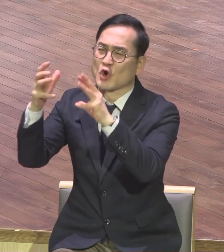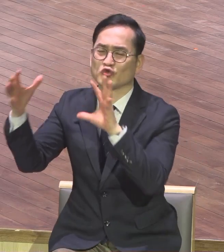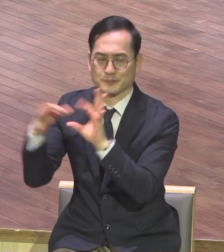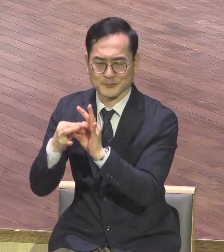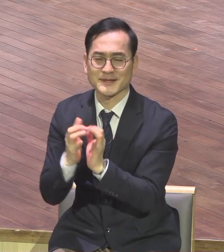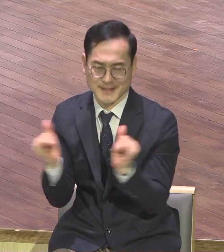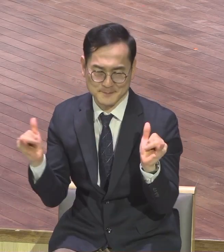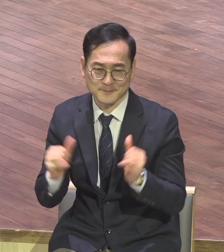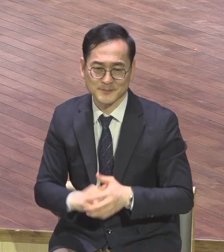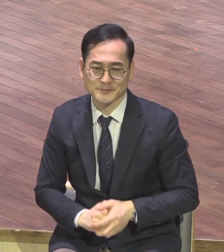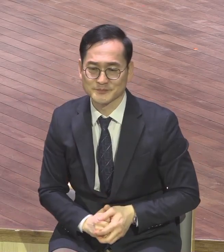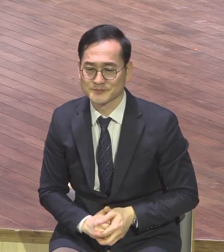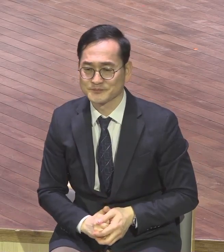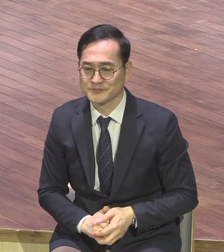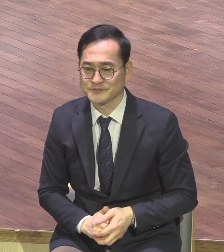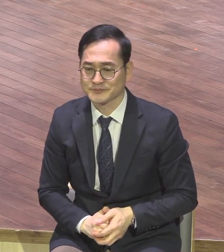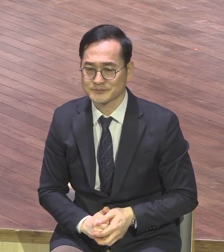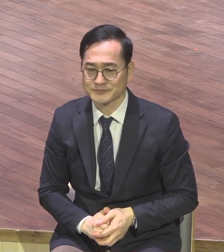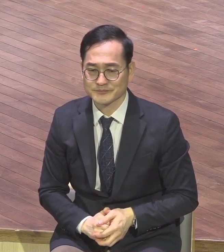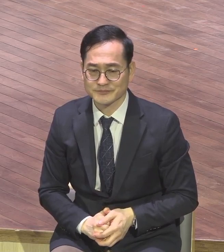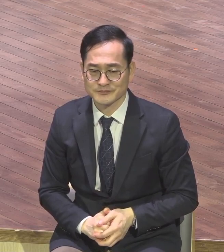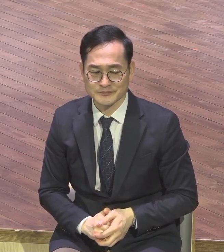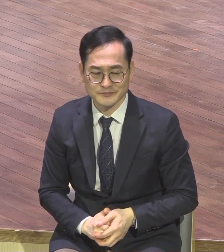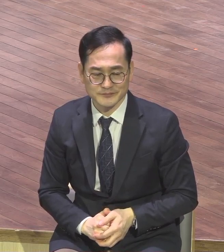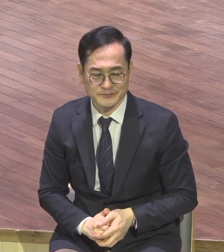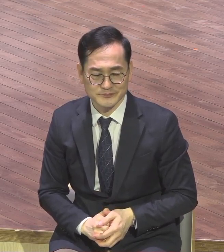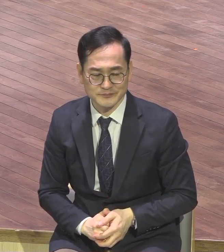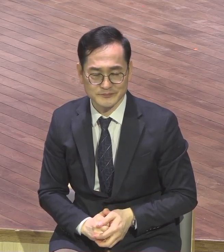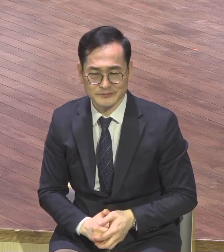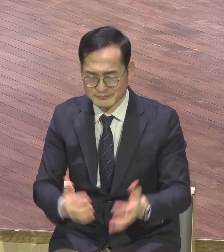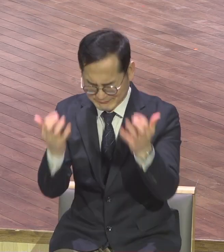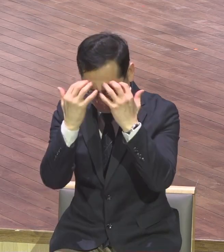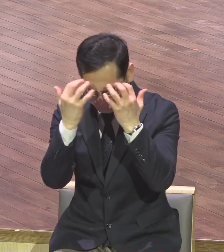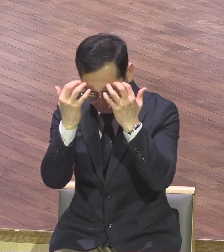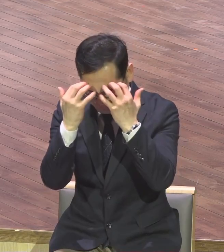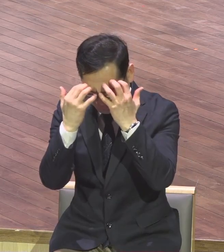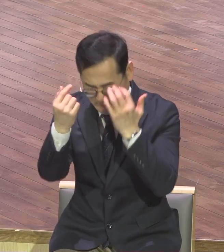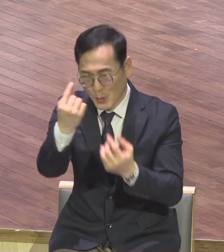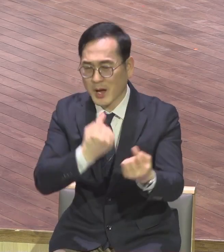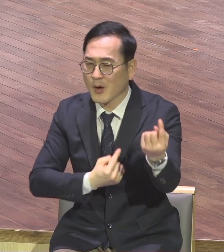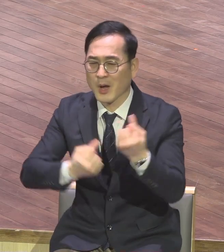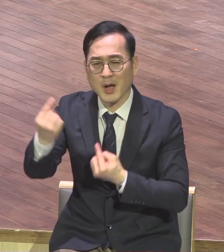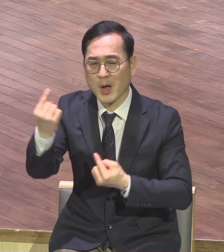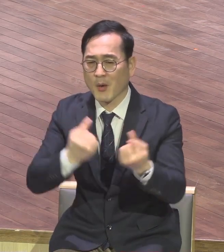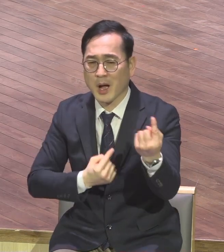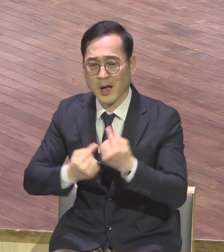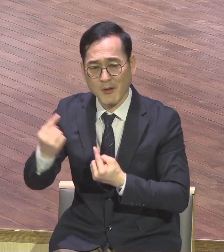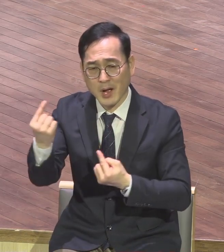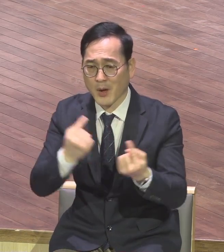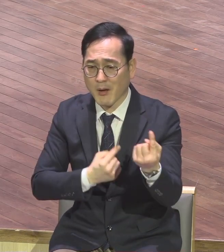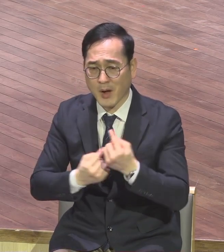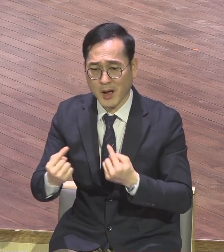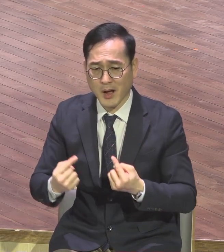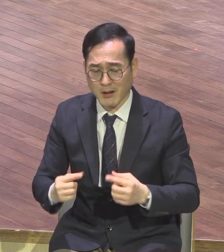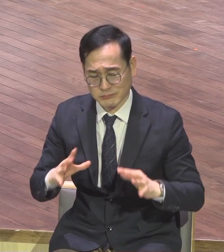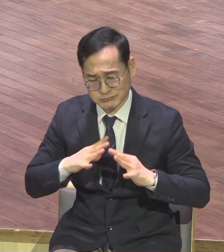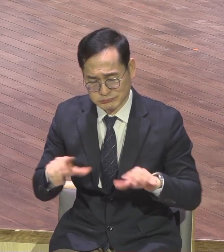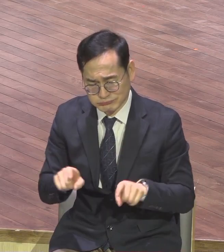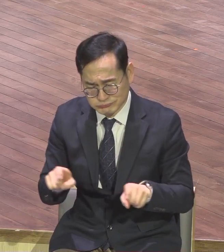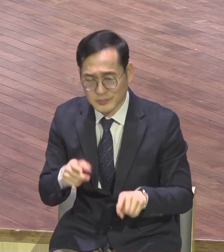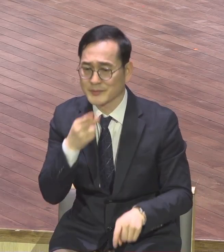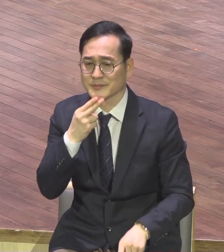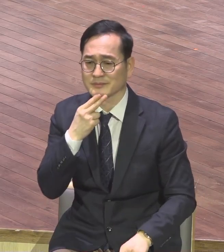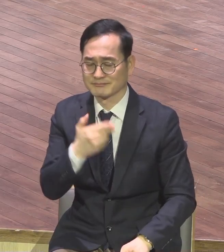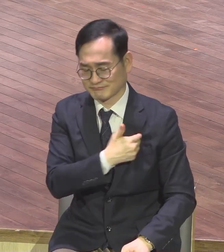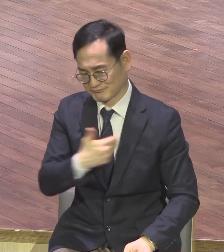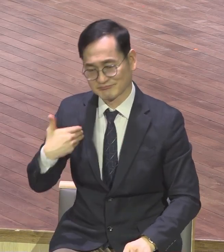모습이에요. 아멘. 천하를 다 가진 것처럼 당당하게 사시기